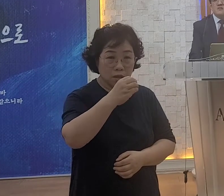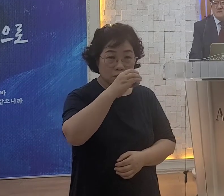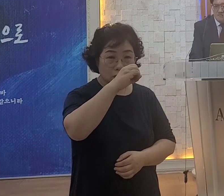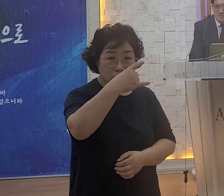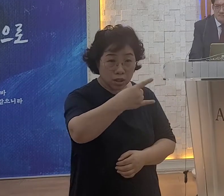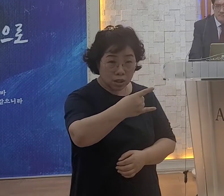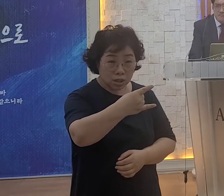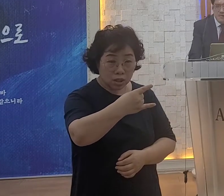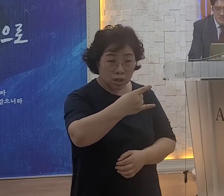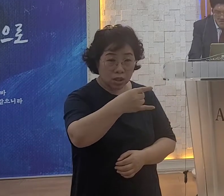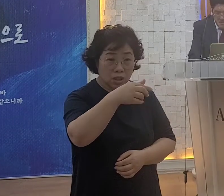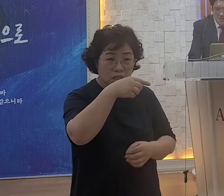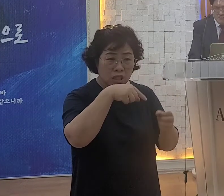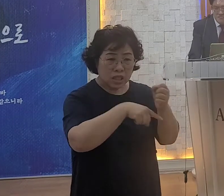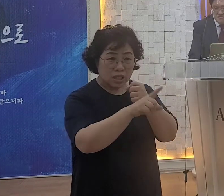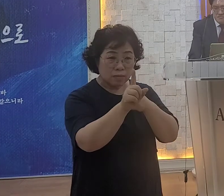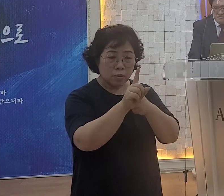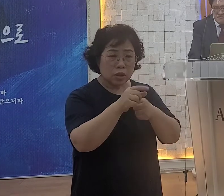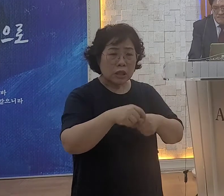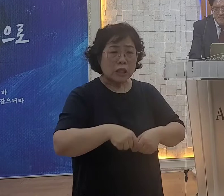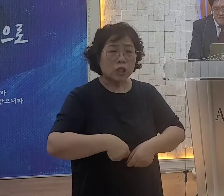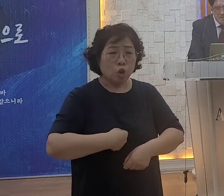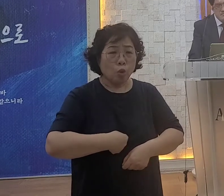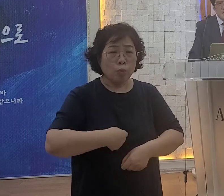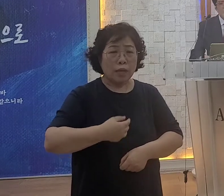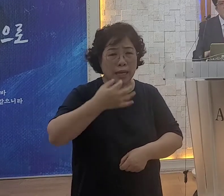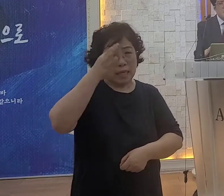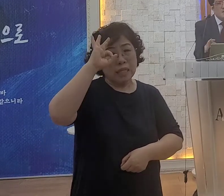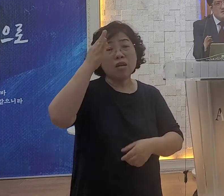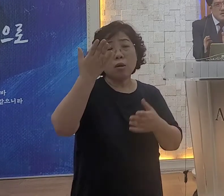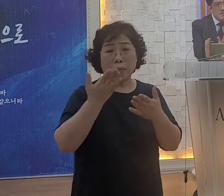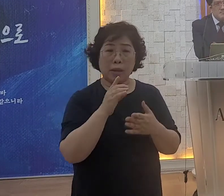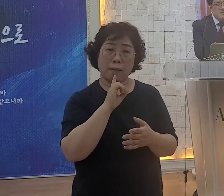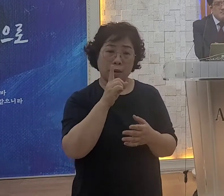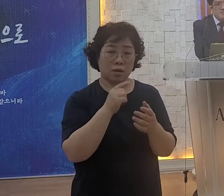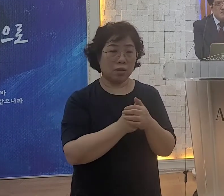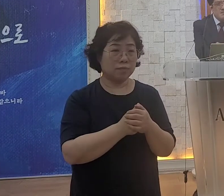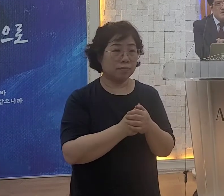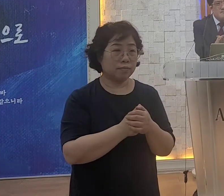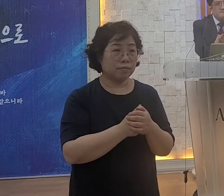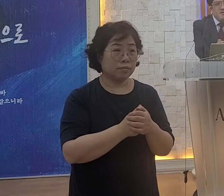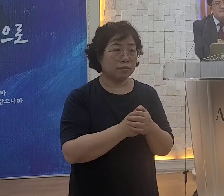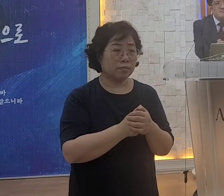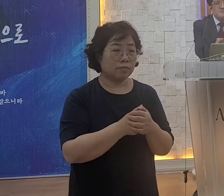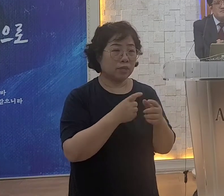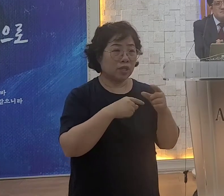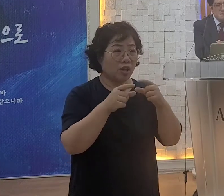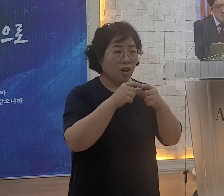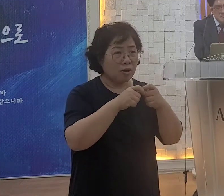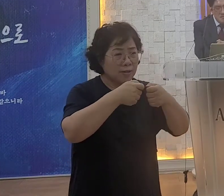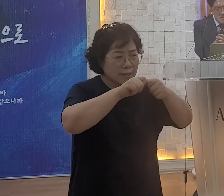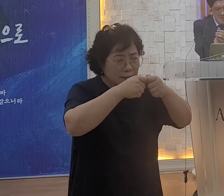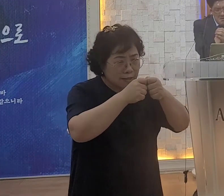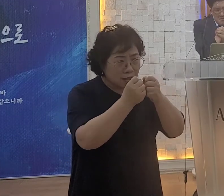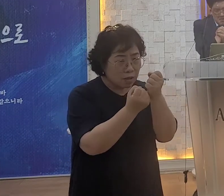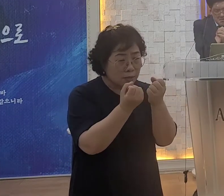칭함을 받는다는 뜻이거든요. 이게 칭이라고 합니다. 자, 더 자세히 말씀드리면